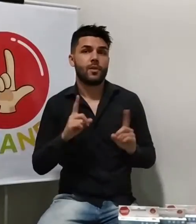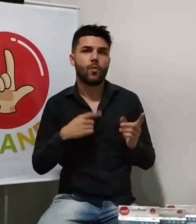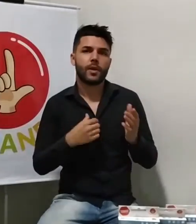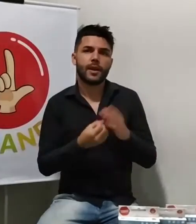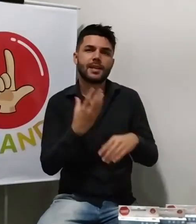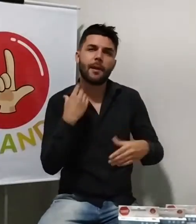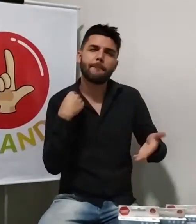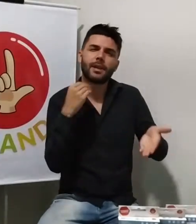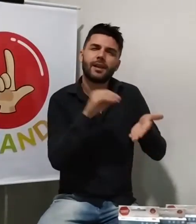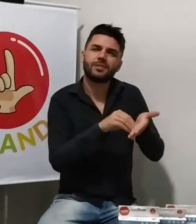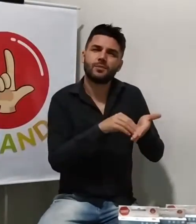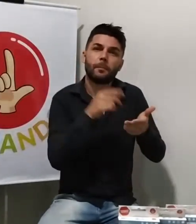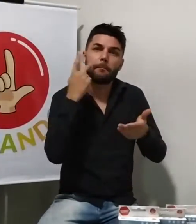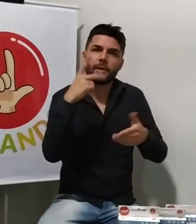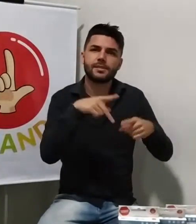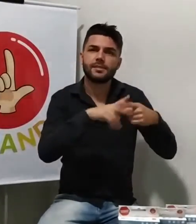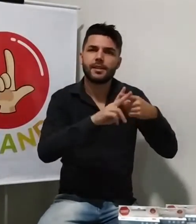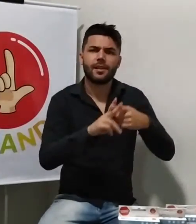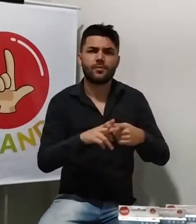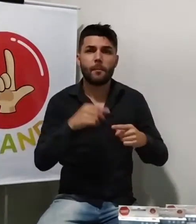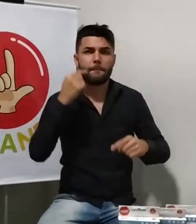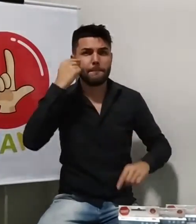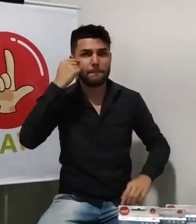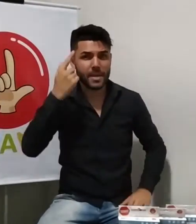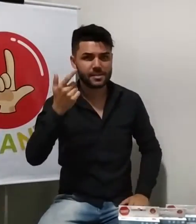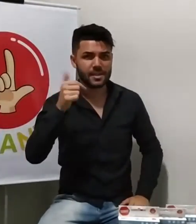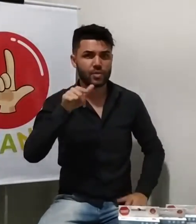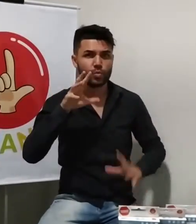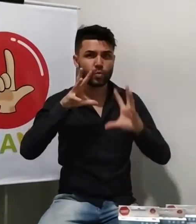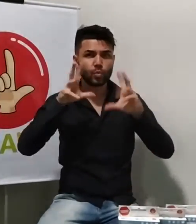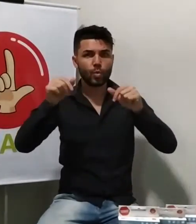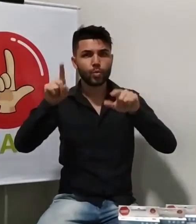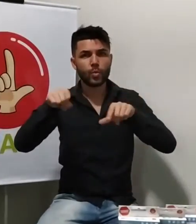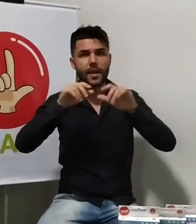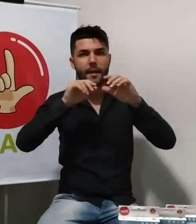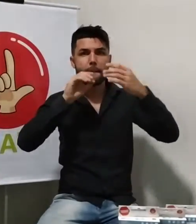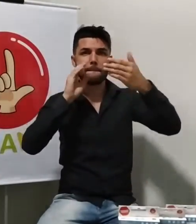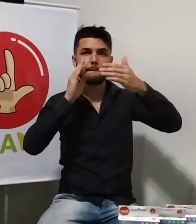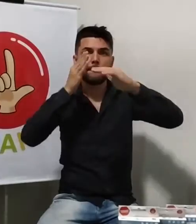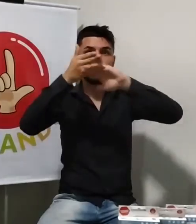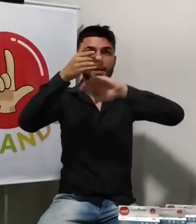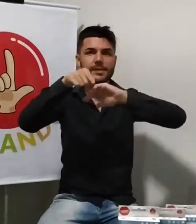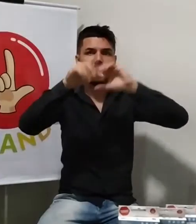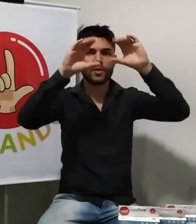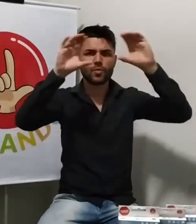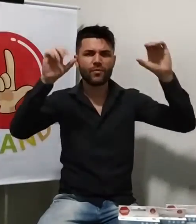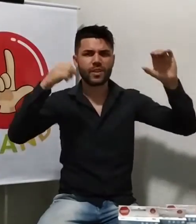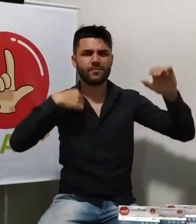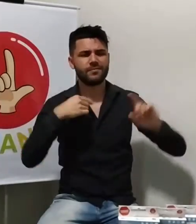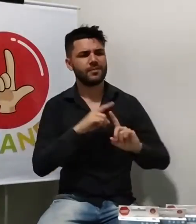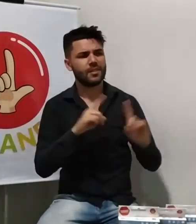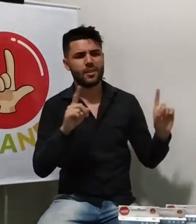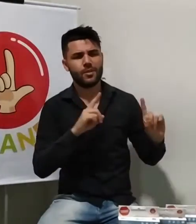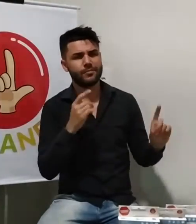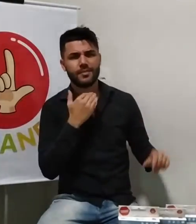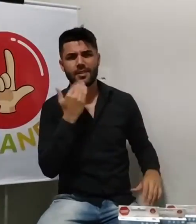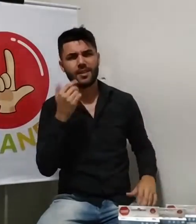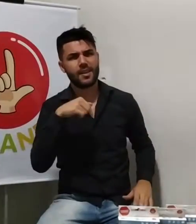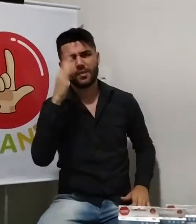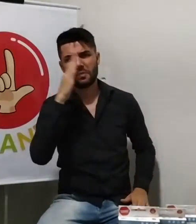gente nasceu na nuvem e até hoje somos 100% nuvem. E aí, essa empresa se tornou hoje a maior distribuidora de vídeos da